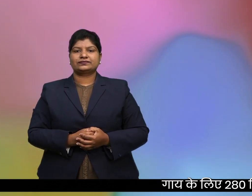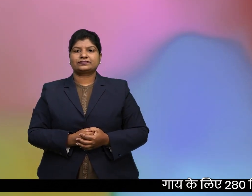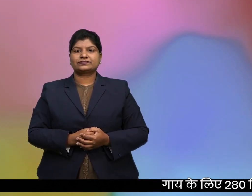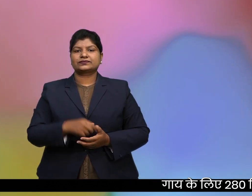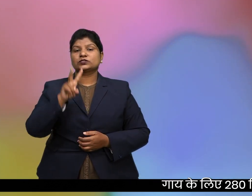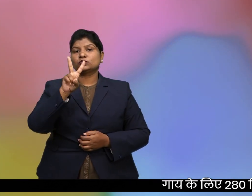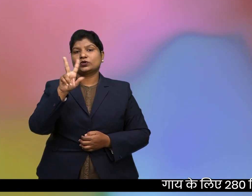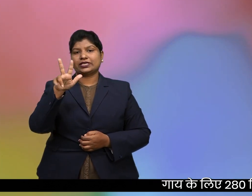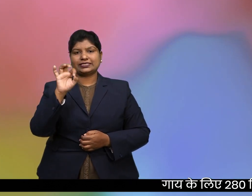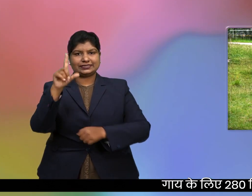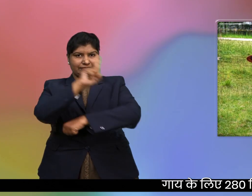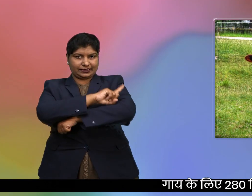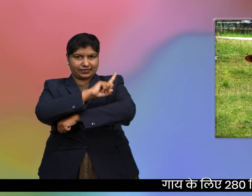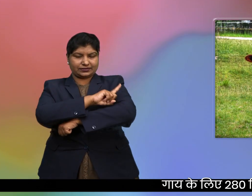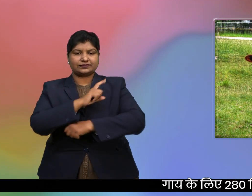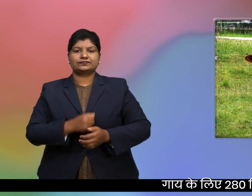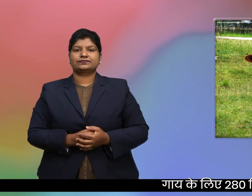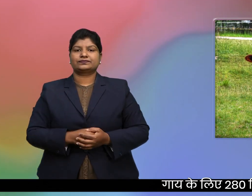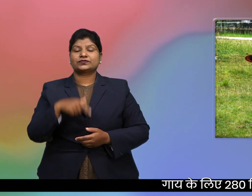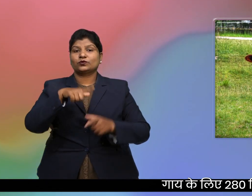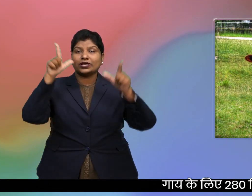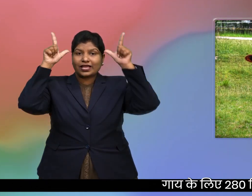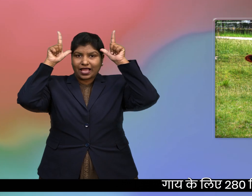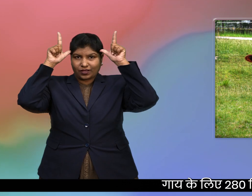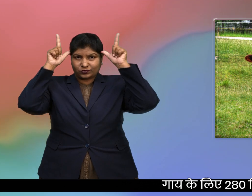गाय के लिए 280 दिन